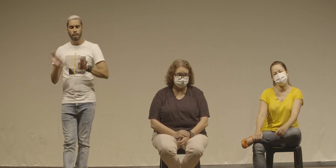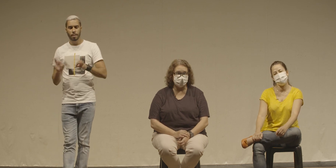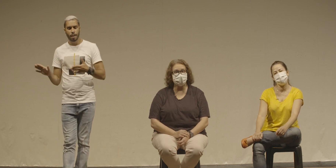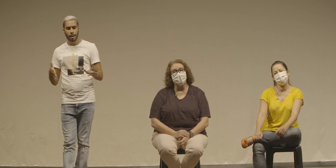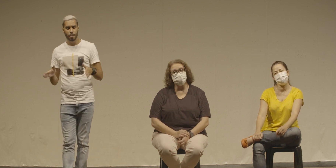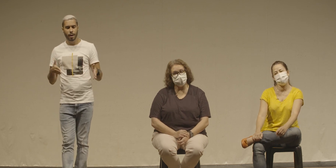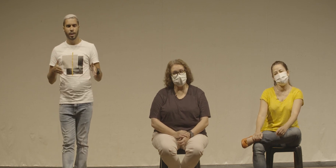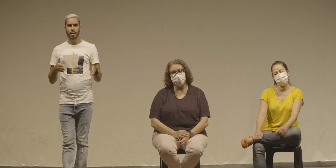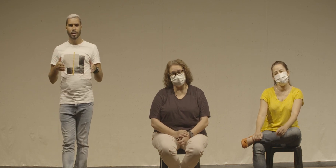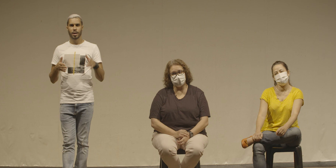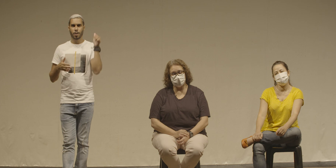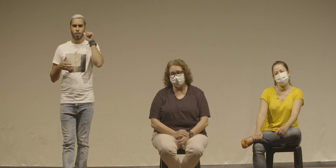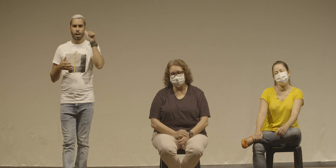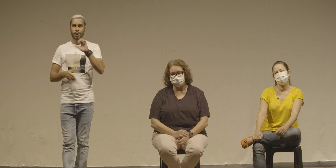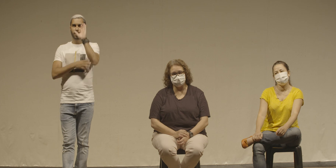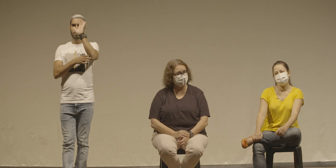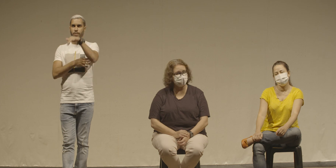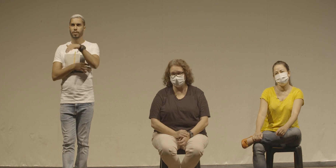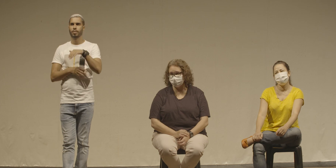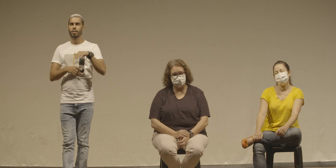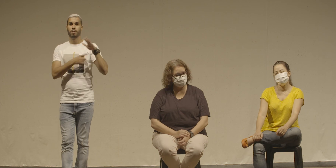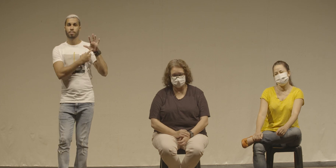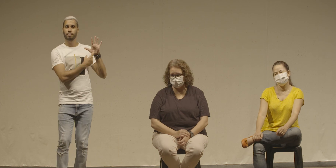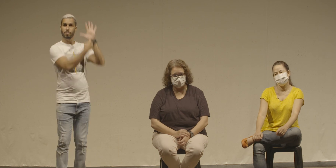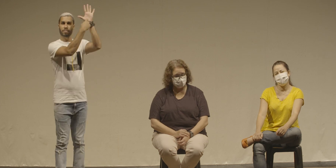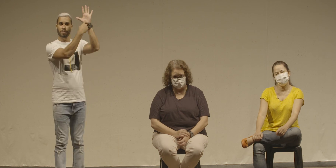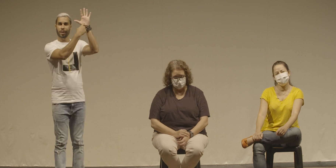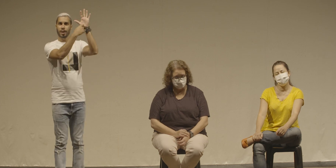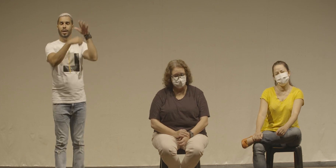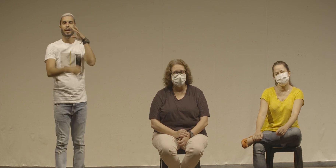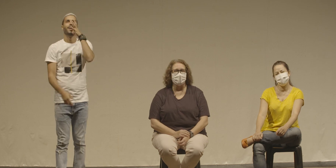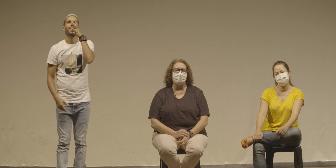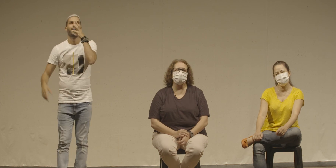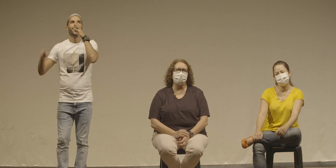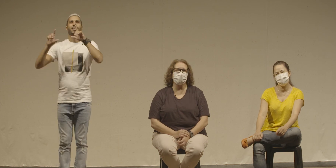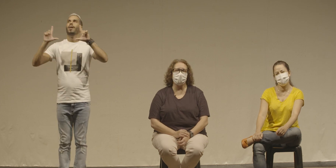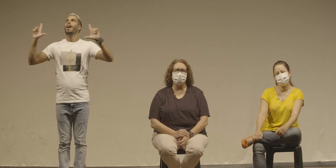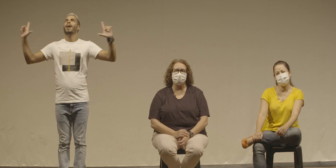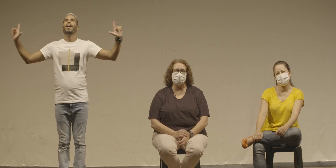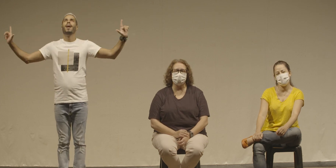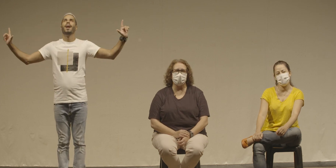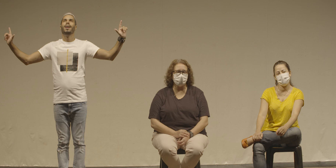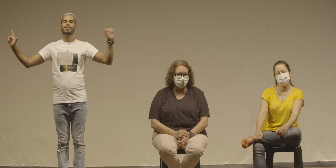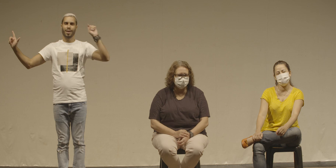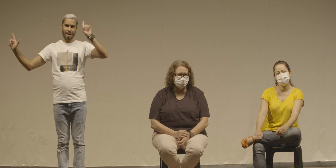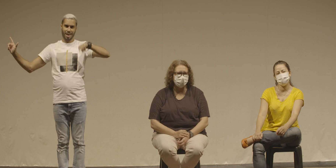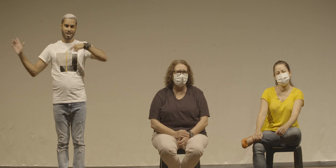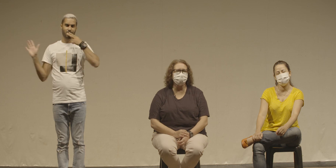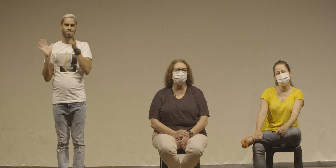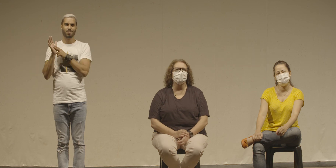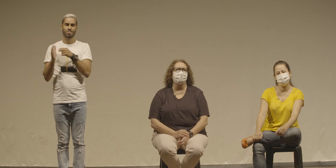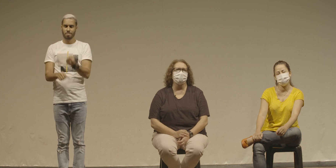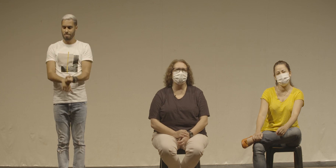Mulheres à Sexta, vê-lo numa telona, porque a gente não tinha visto ainda numa telona. Então foi uma emoção redobrada